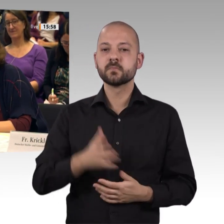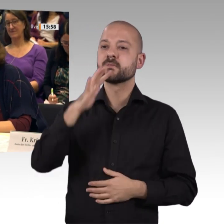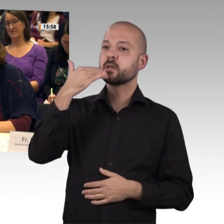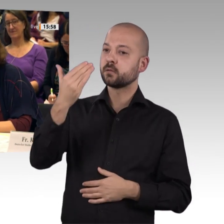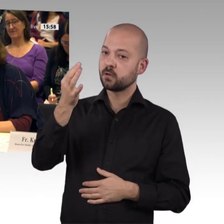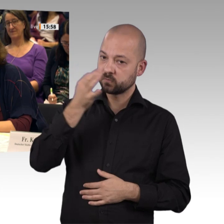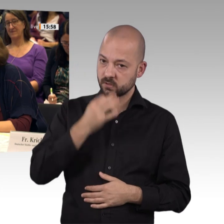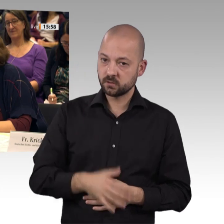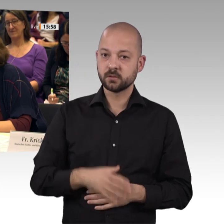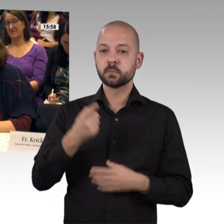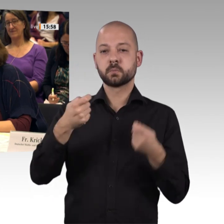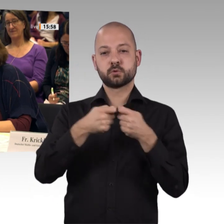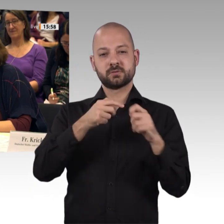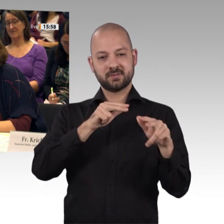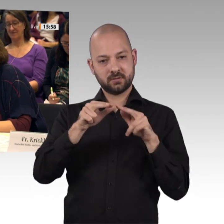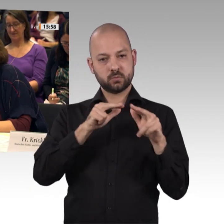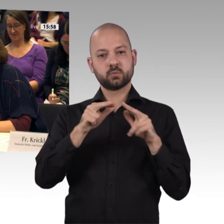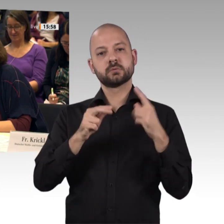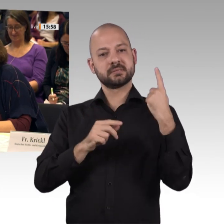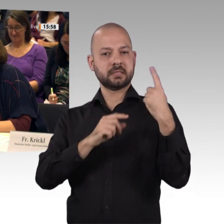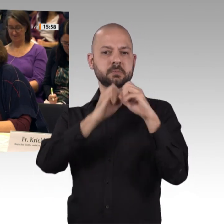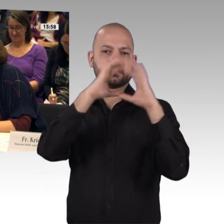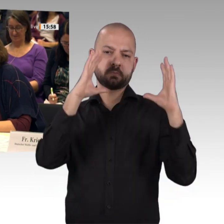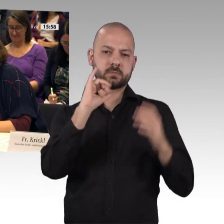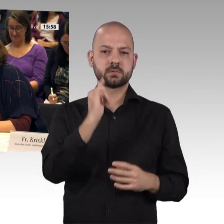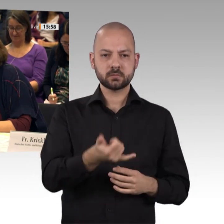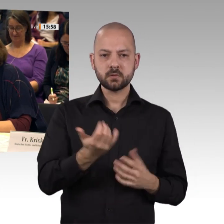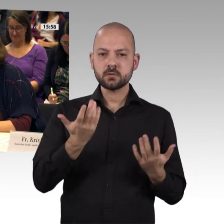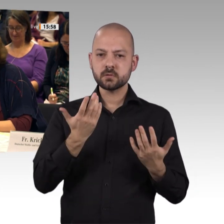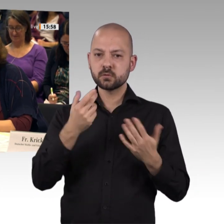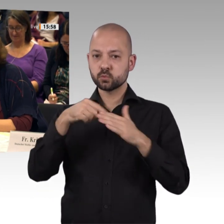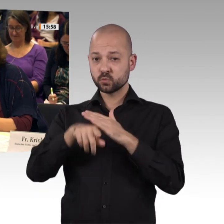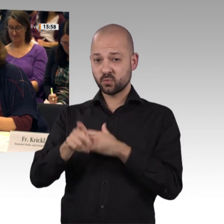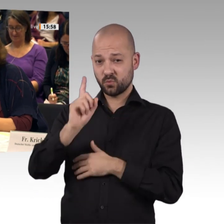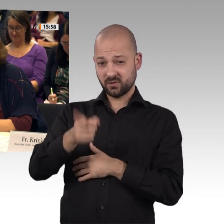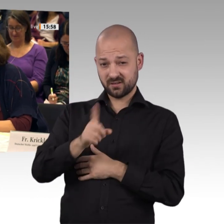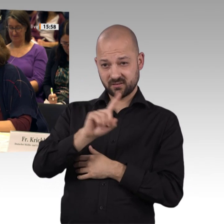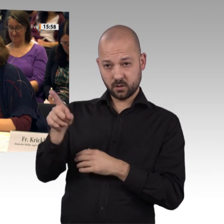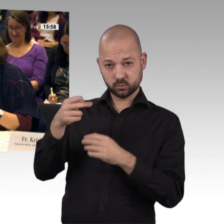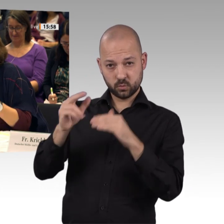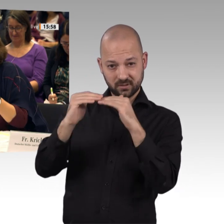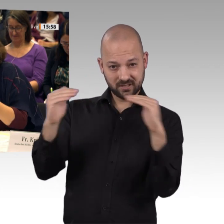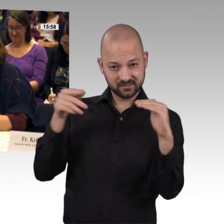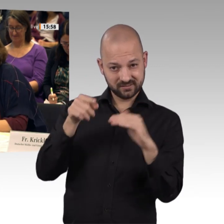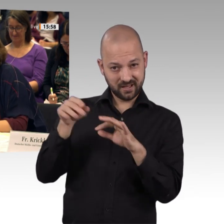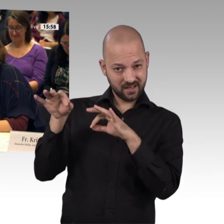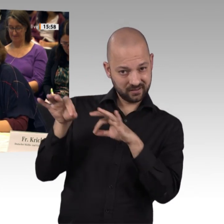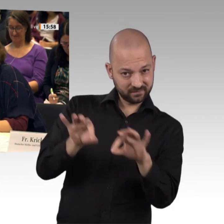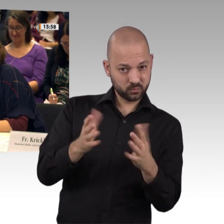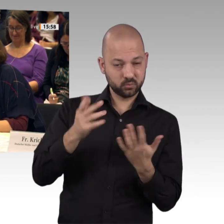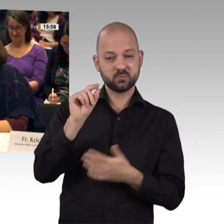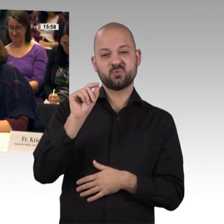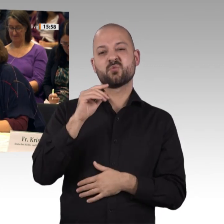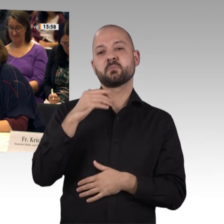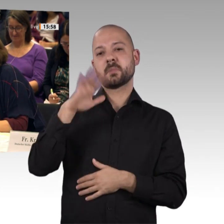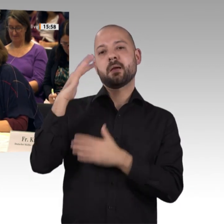rund 300 Millionen Euro jährlich liegen wird und mit einem gewissen Aufwuchs in den nächsten